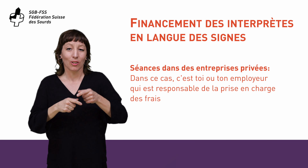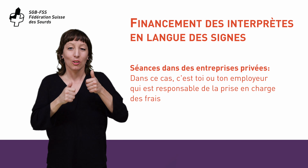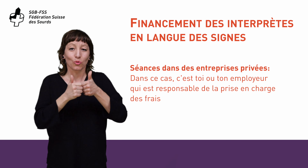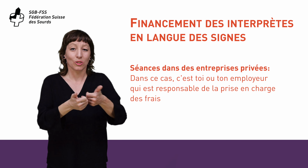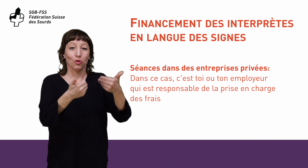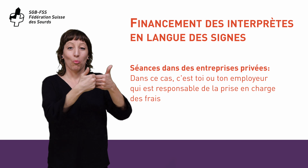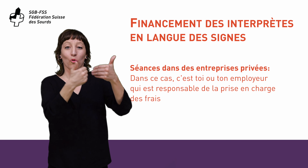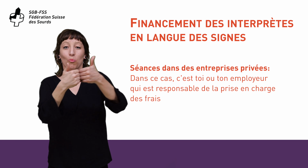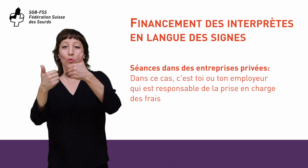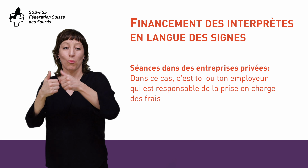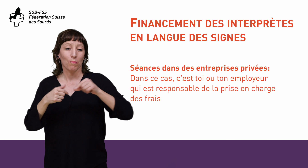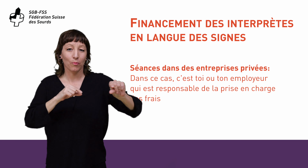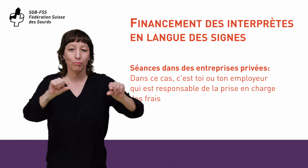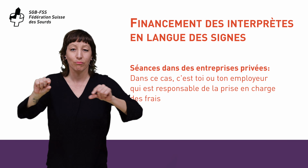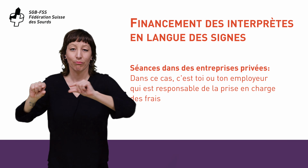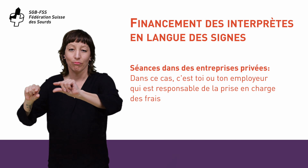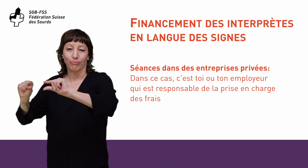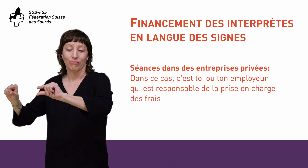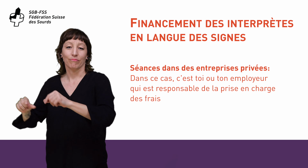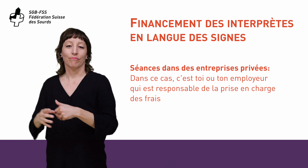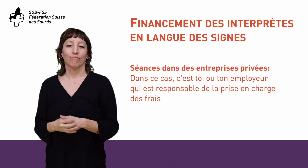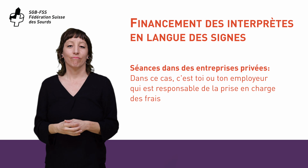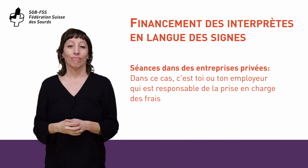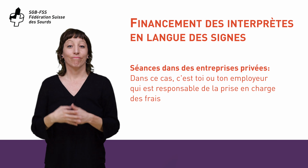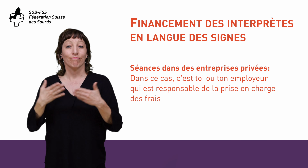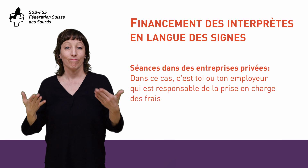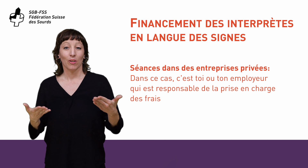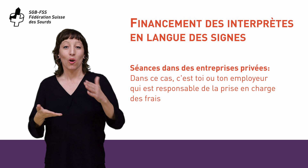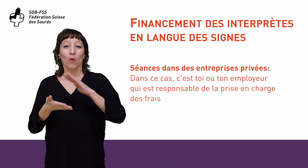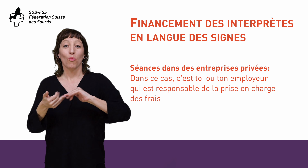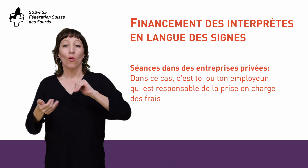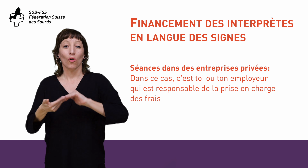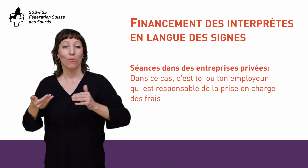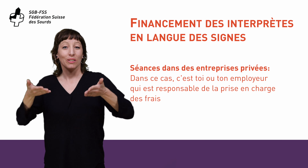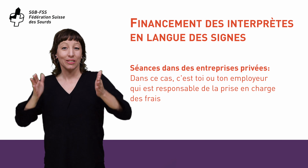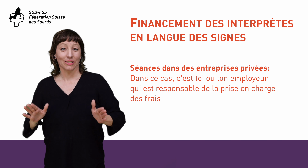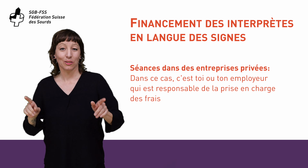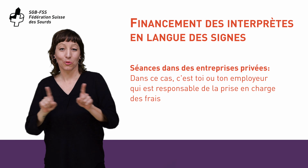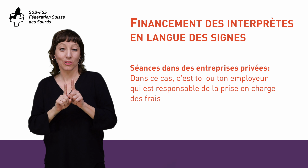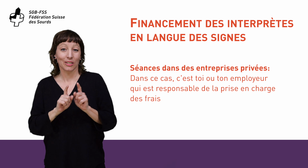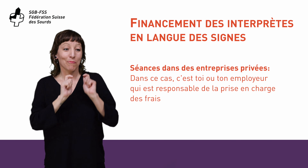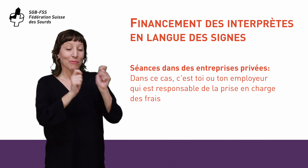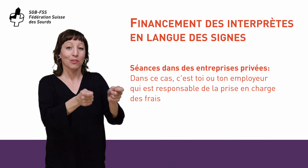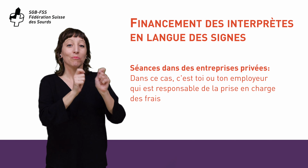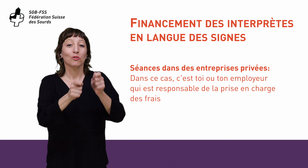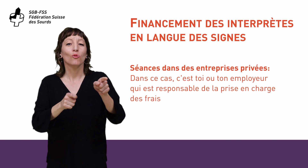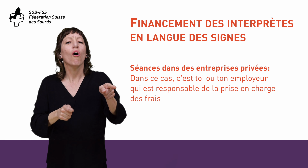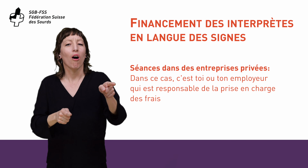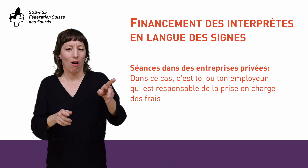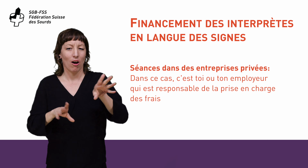répartit entre toutes les commandes, à chaque fois pendant un an. Ainsi, Procom décide également